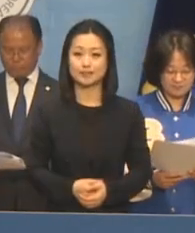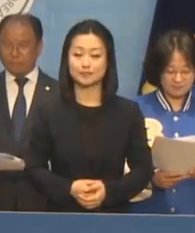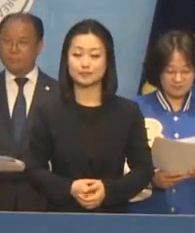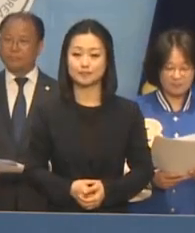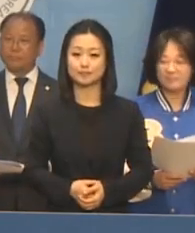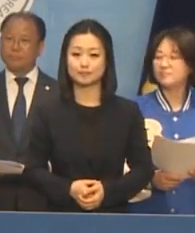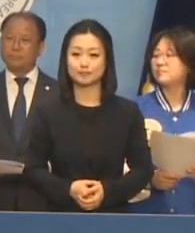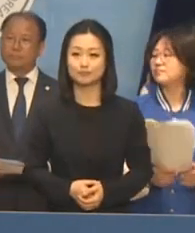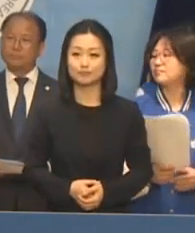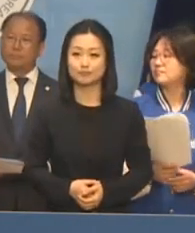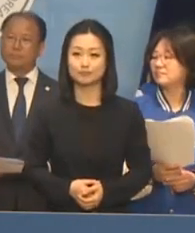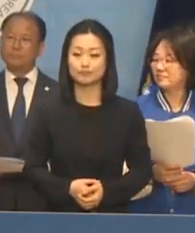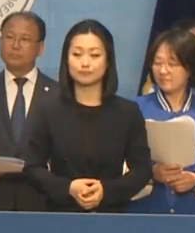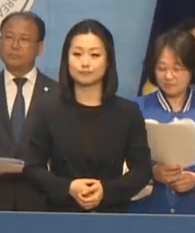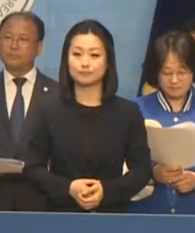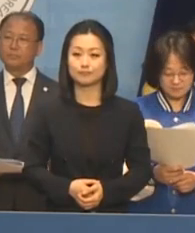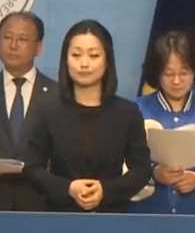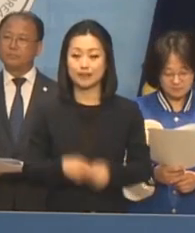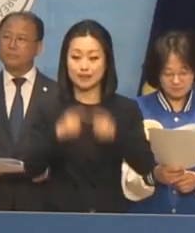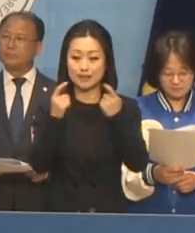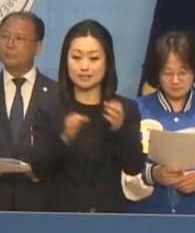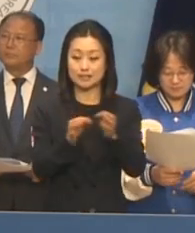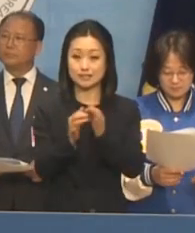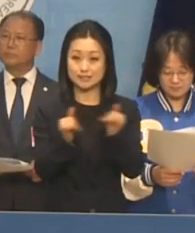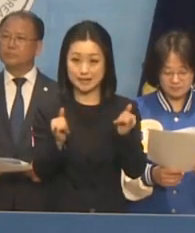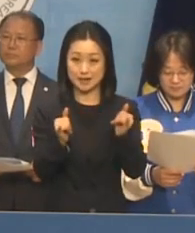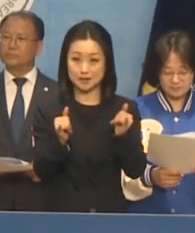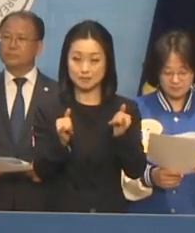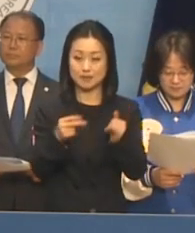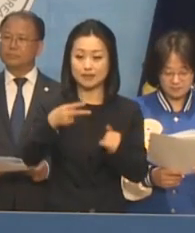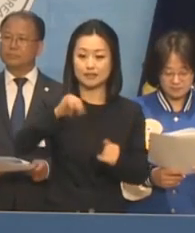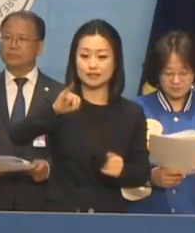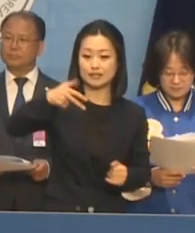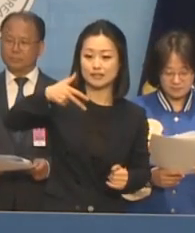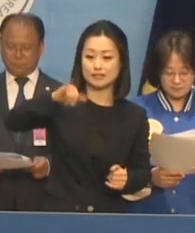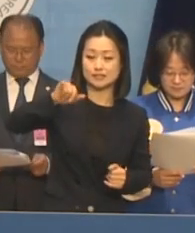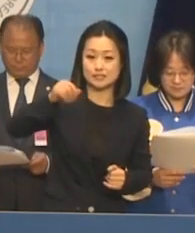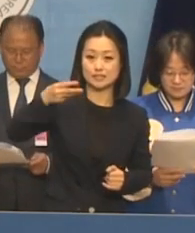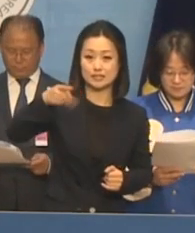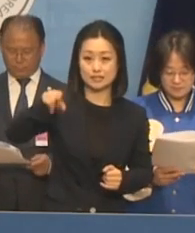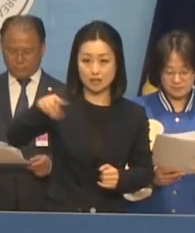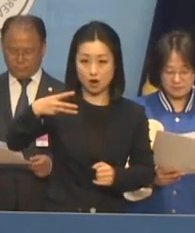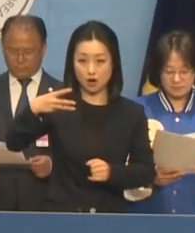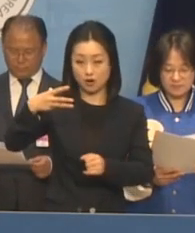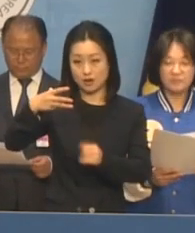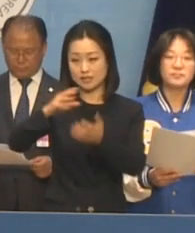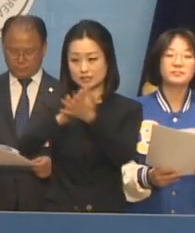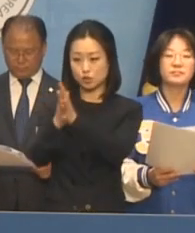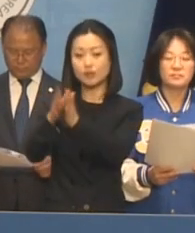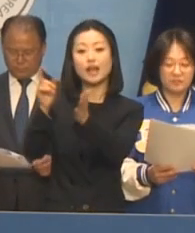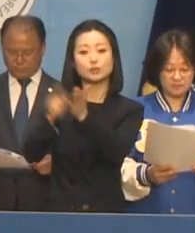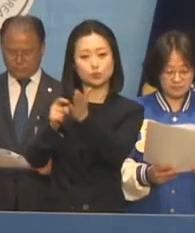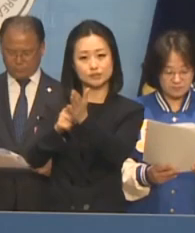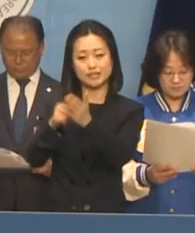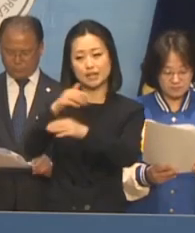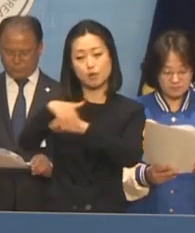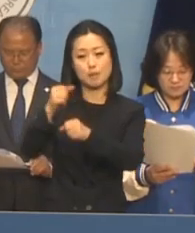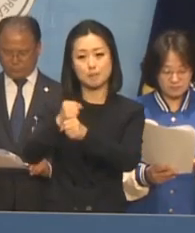추진하겠습니다 끝으로 소상공인 디지털 전환 촉진법을 제정해 경제생태계 변화에 적응을